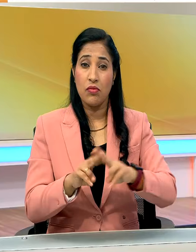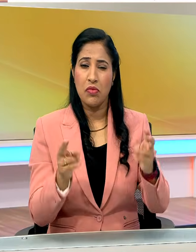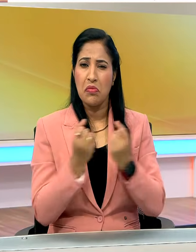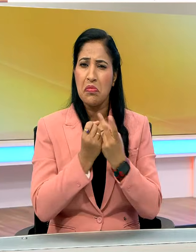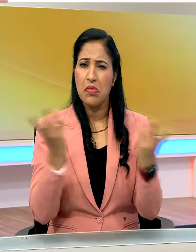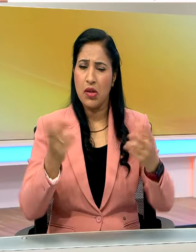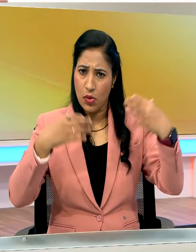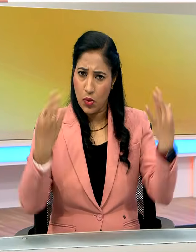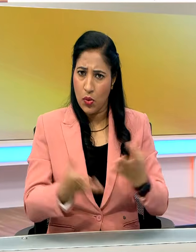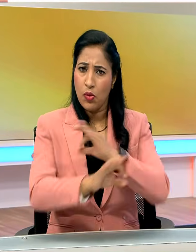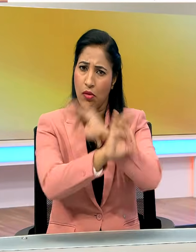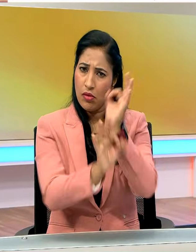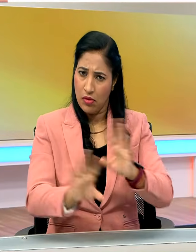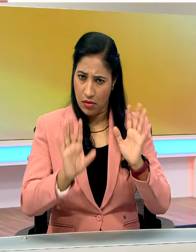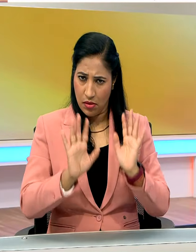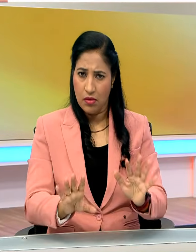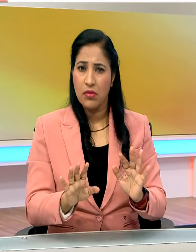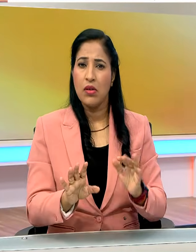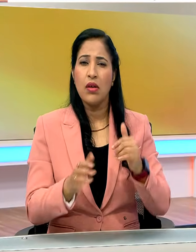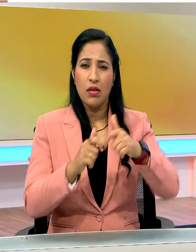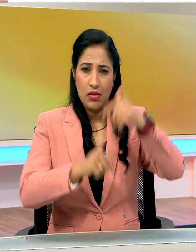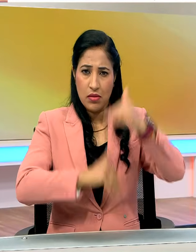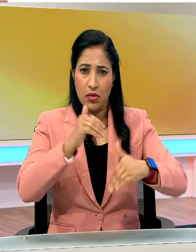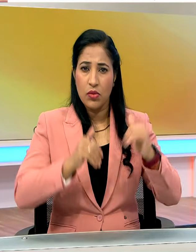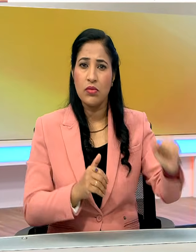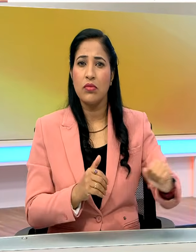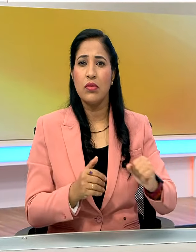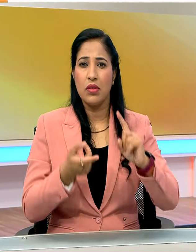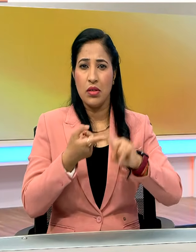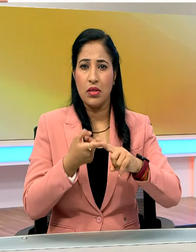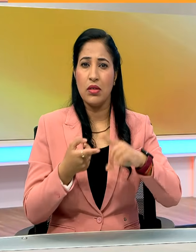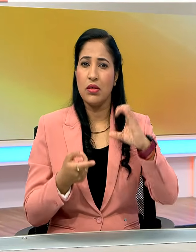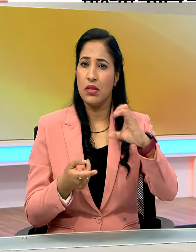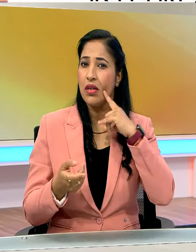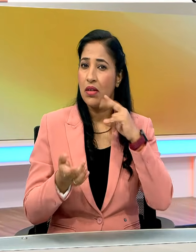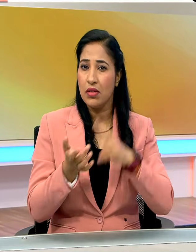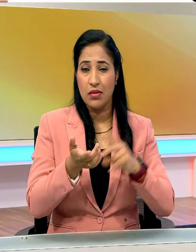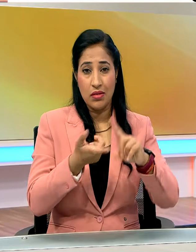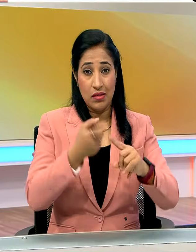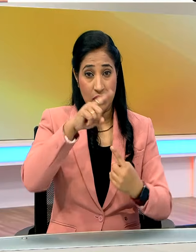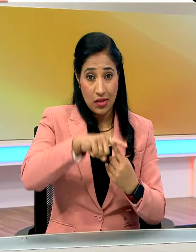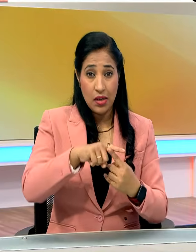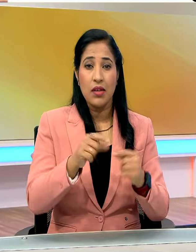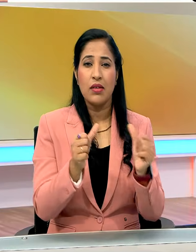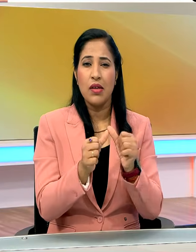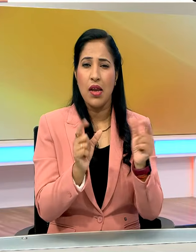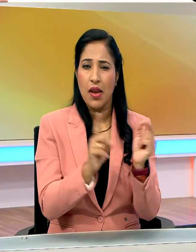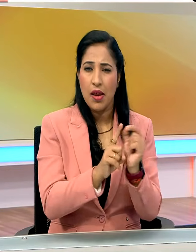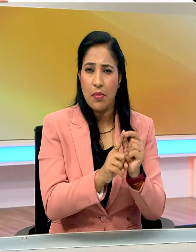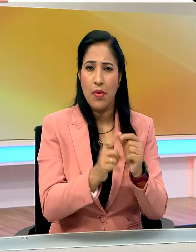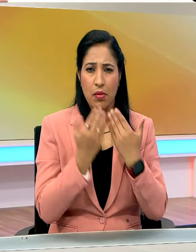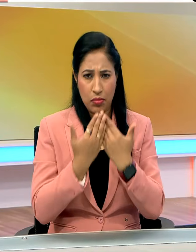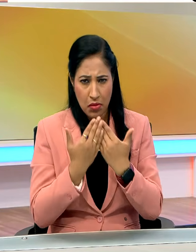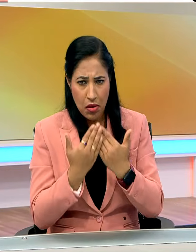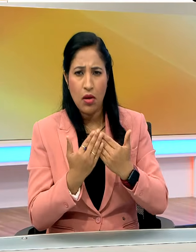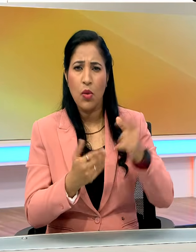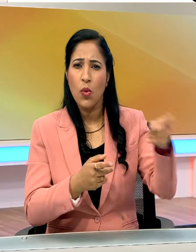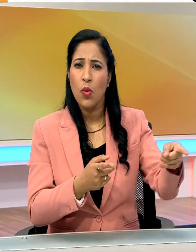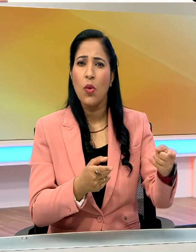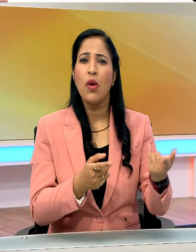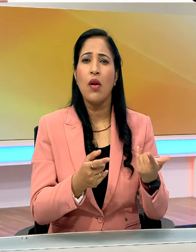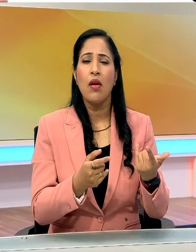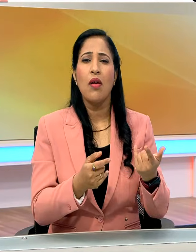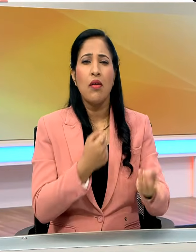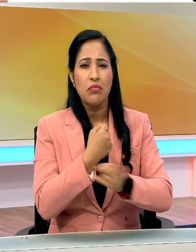कई नई व्यवस्थाएं की गई हैं। मतदाता ECI नेट ऐप के जरिए उम्मीदवारों की पढ़ाई, आपराधिक रिकॉर्ड